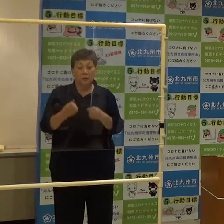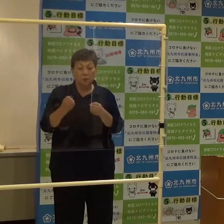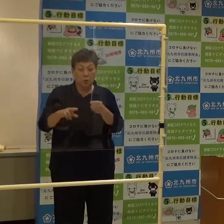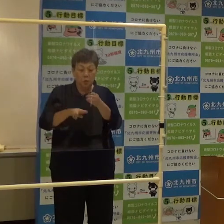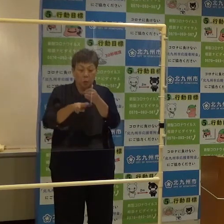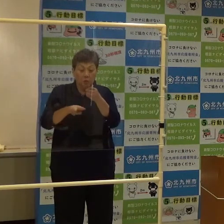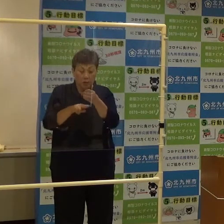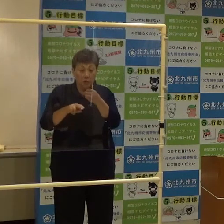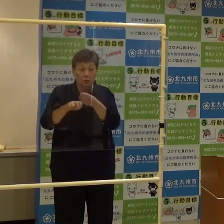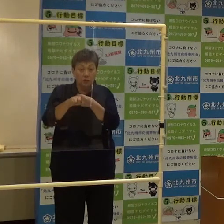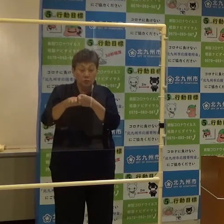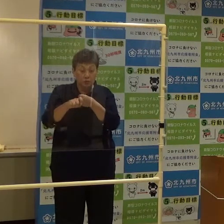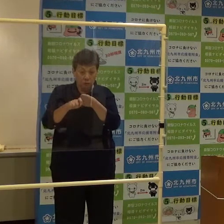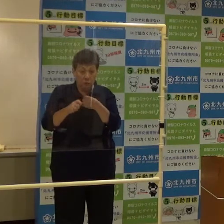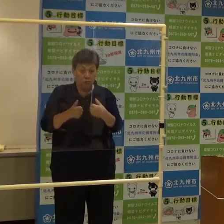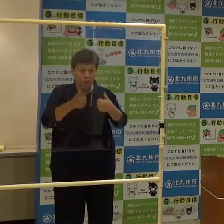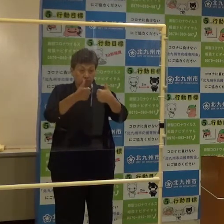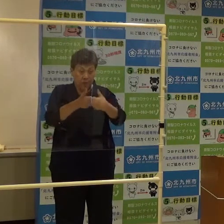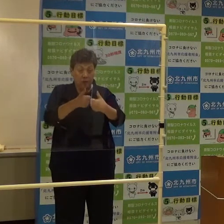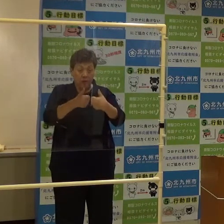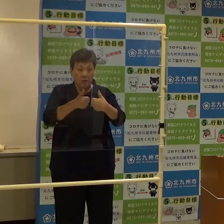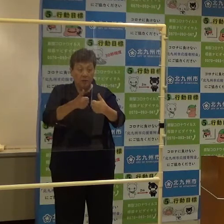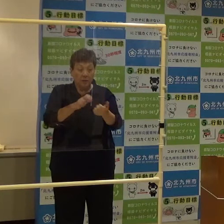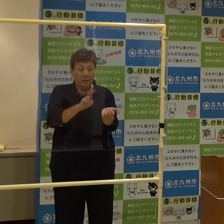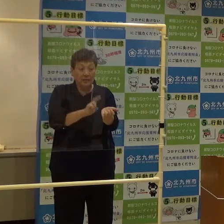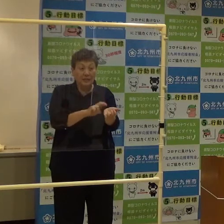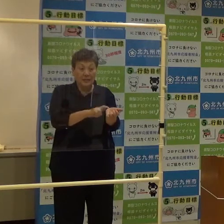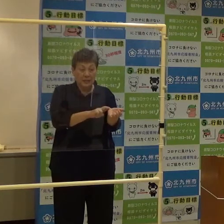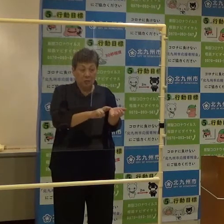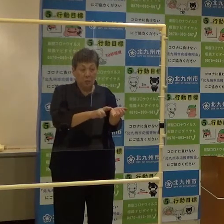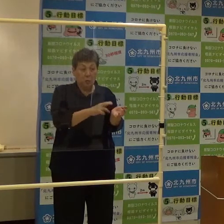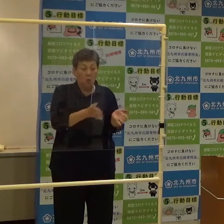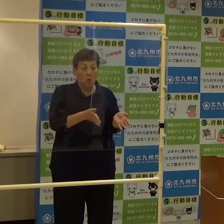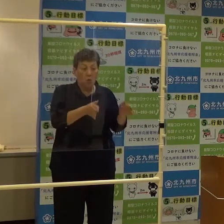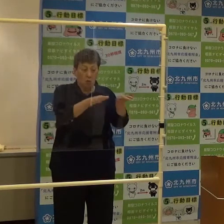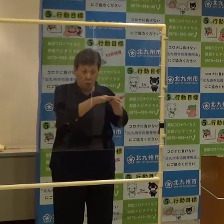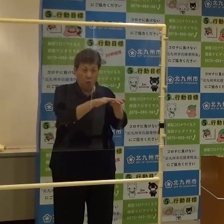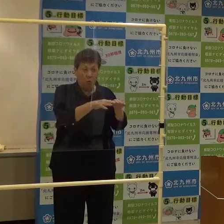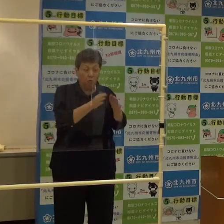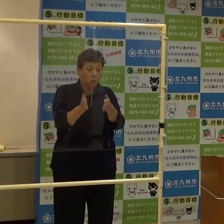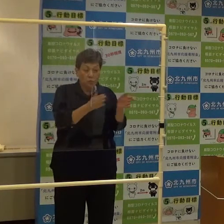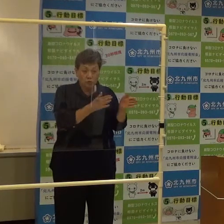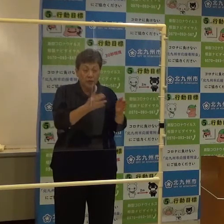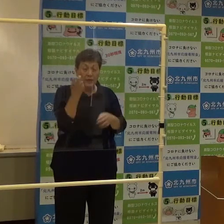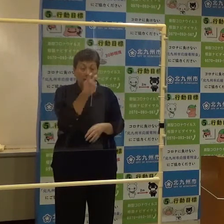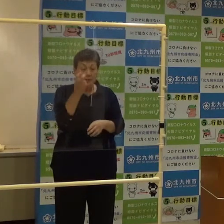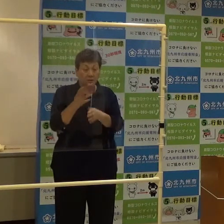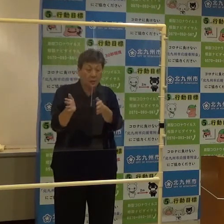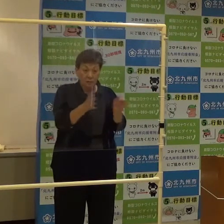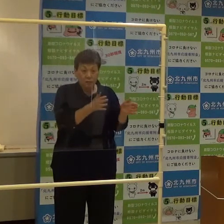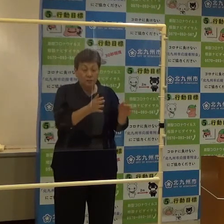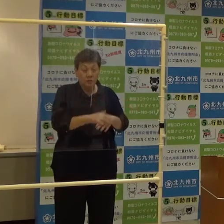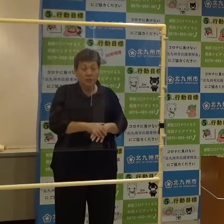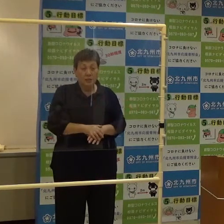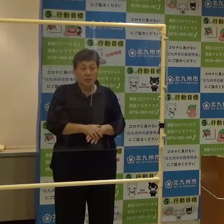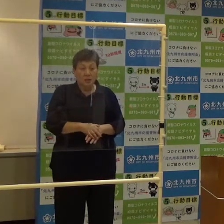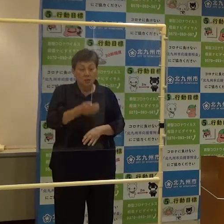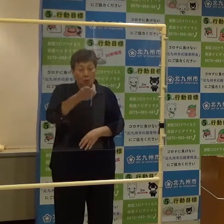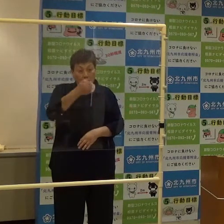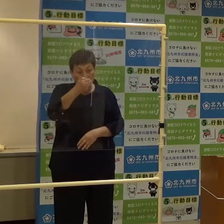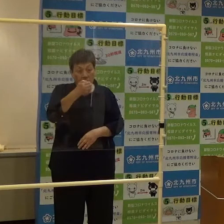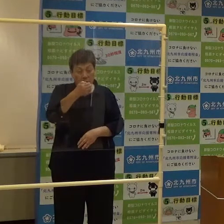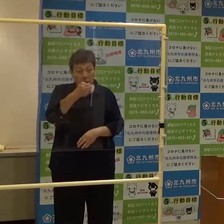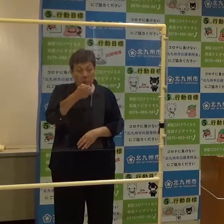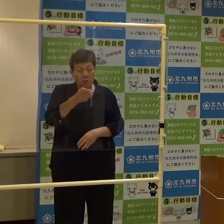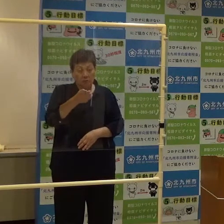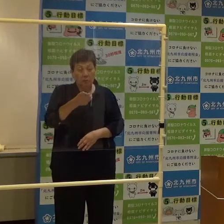ウイルスとの戦いにおきまして、医療提供体制また検査体制の充実というのは